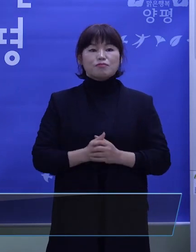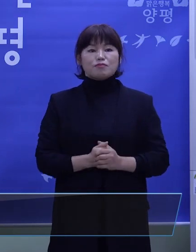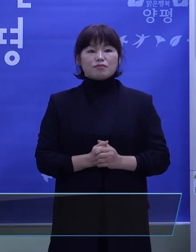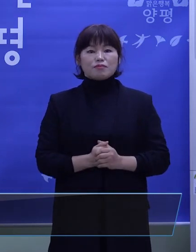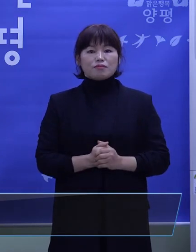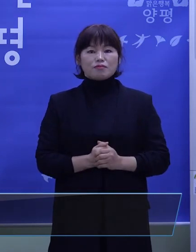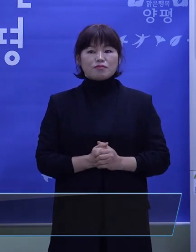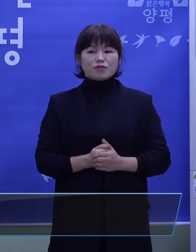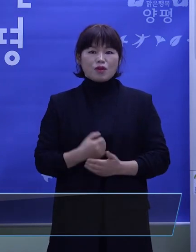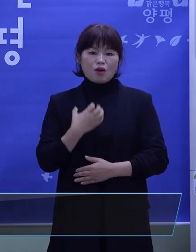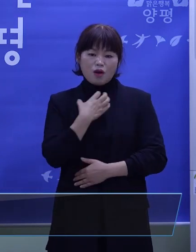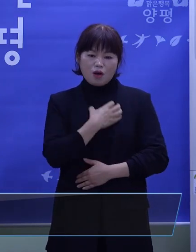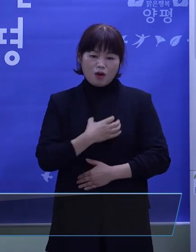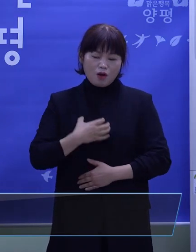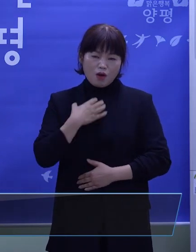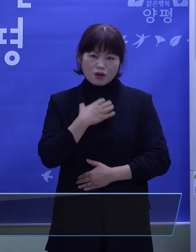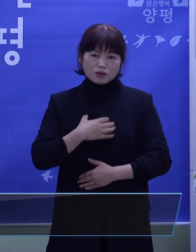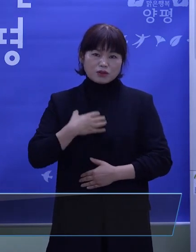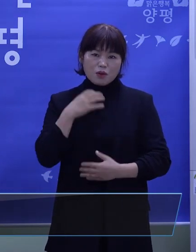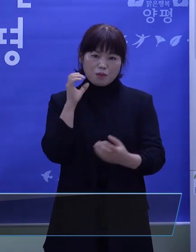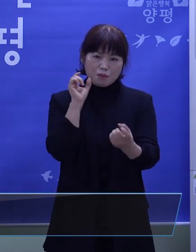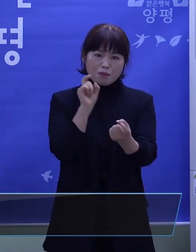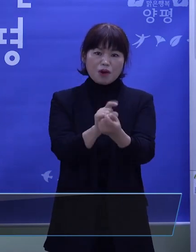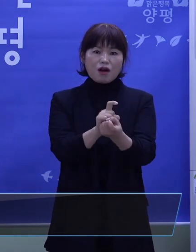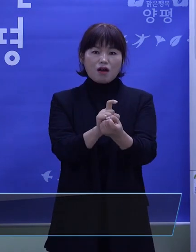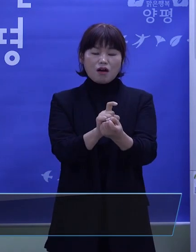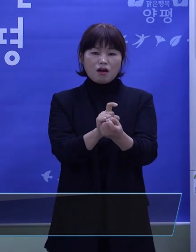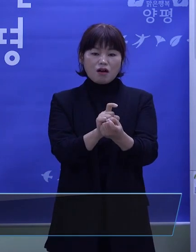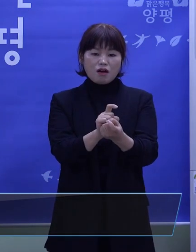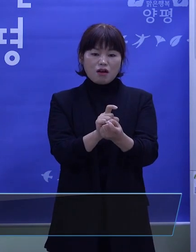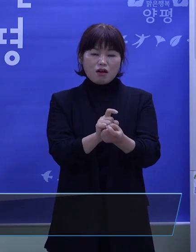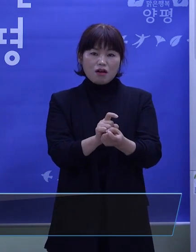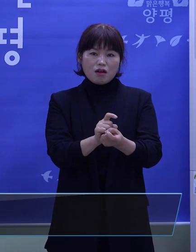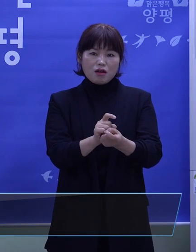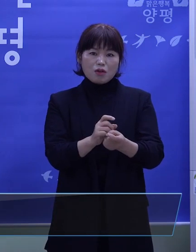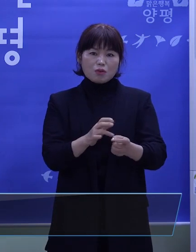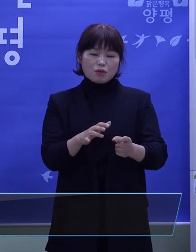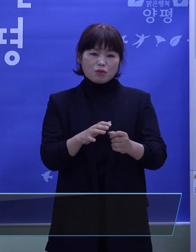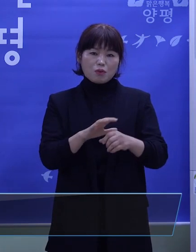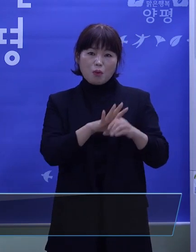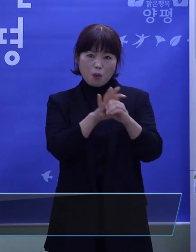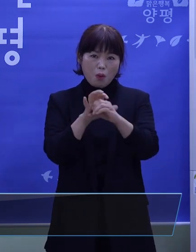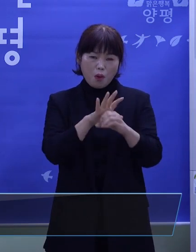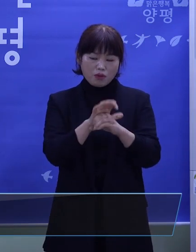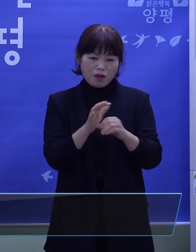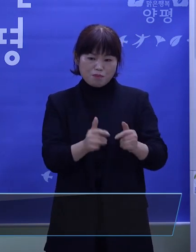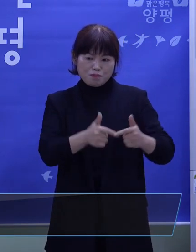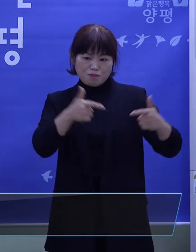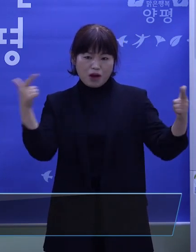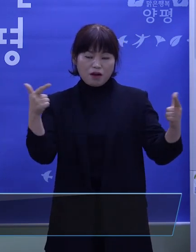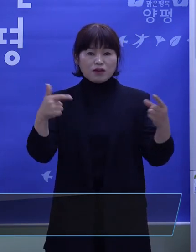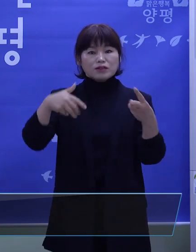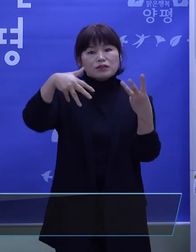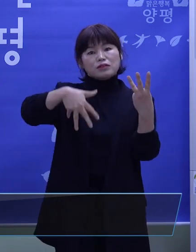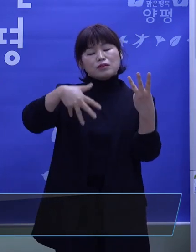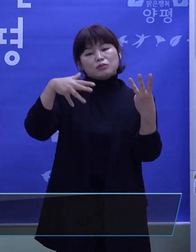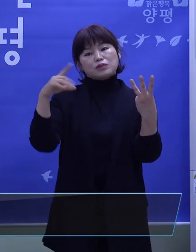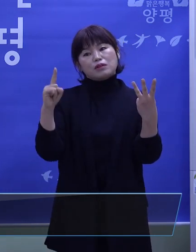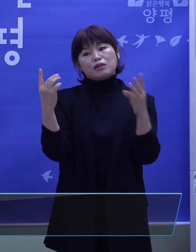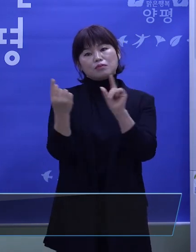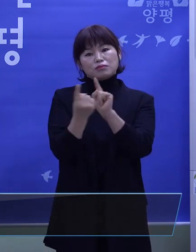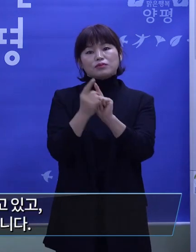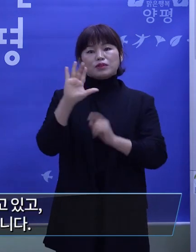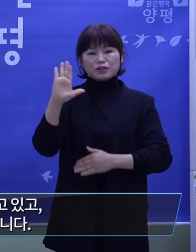우려해왔던 코로나19 3차 대유행이 본격화되며 상황이 점점